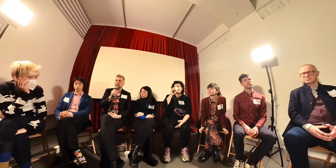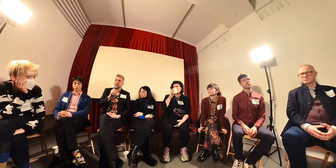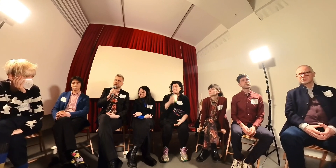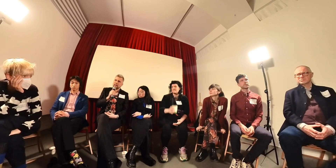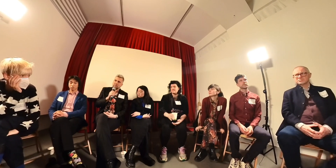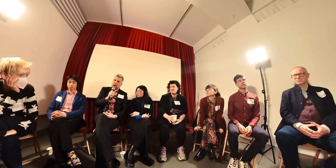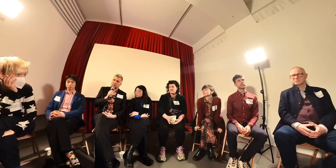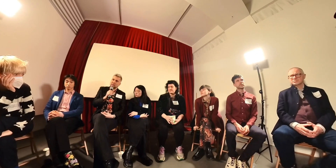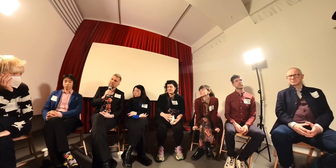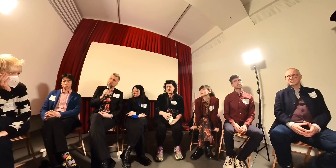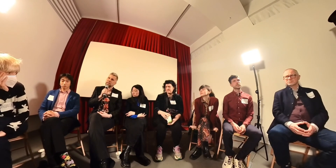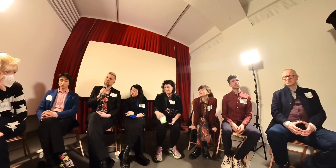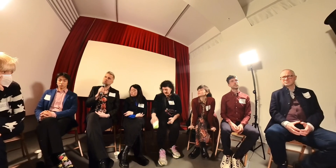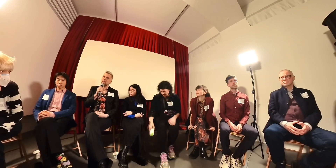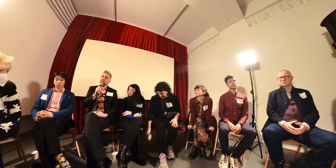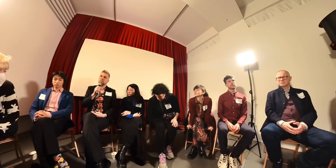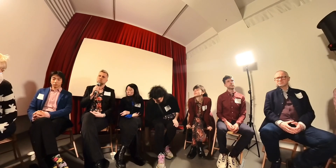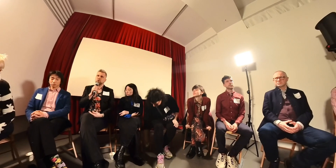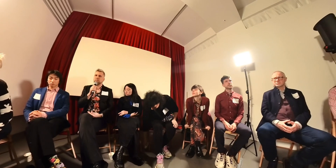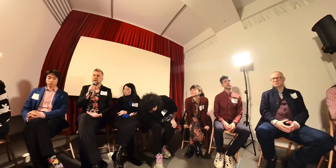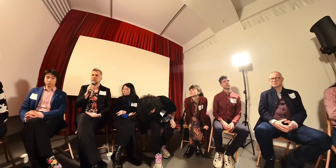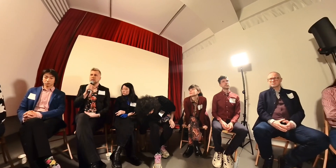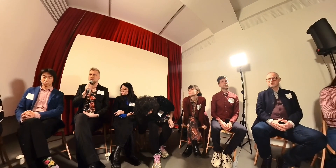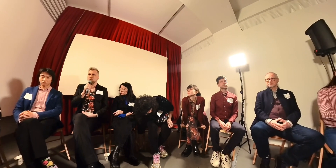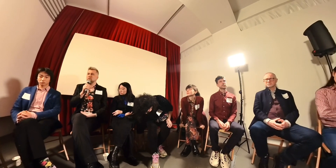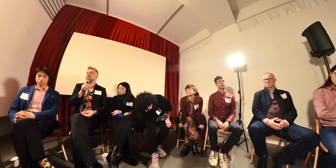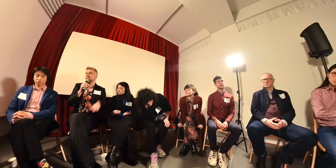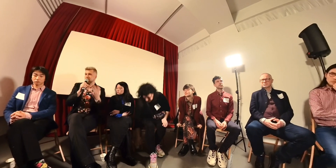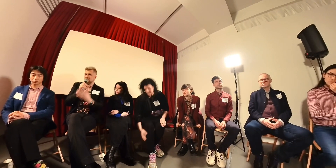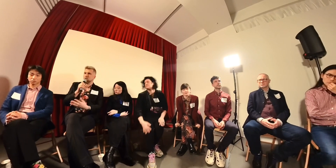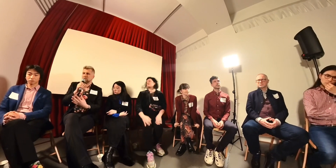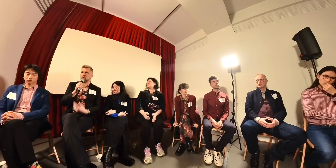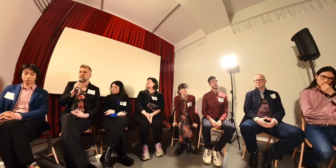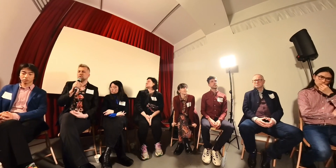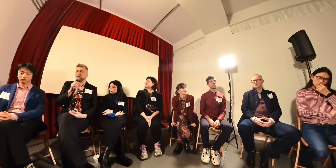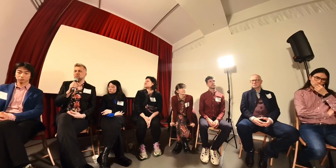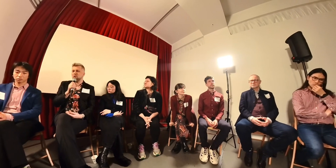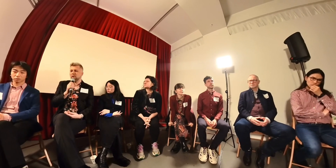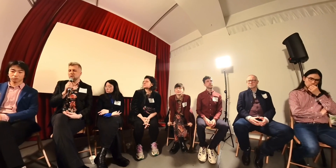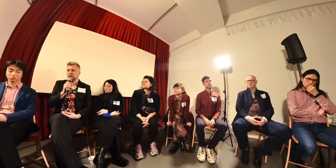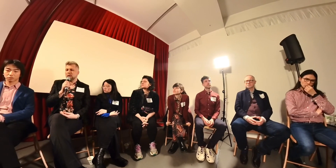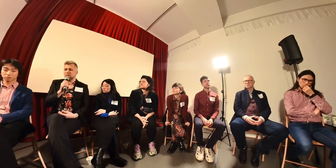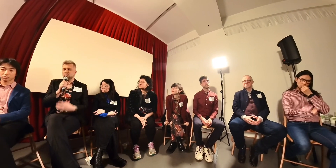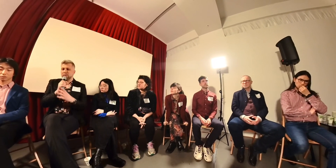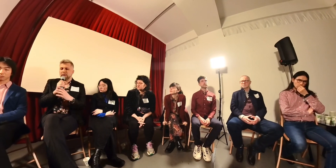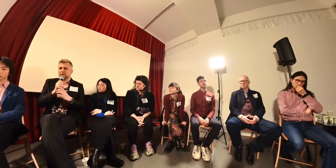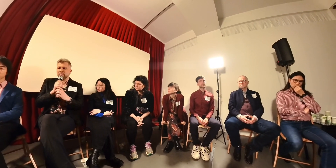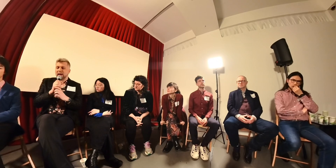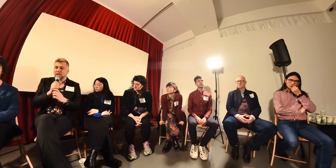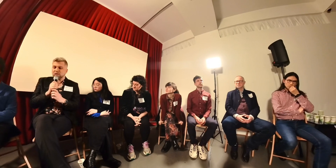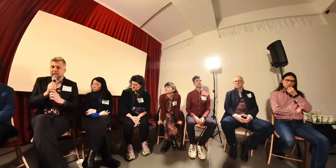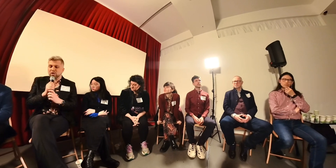umění zajímá a baví, že uměním můžeme mluvit, a v minulosti to tak skutečně fungovalo,